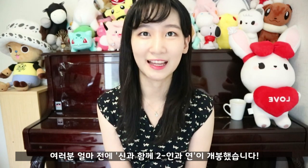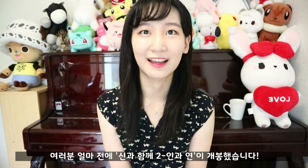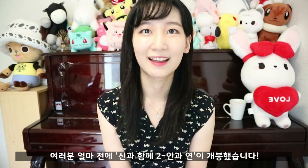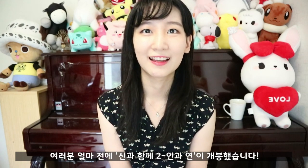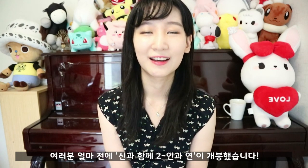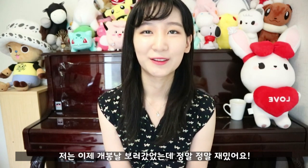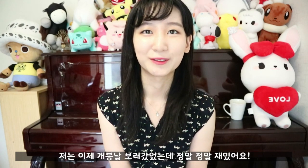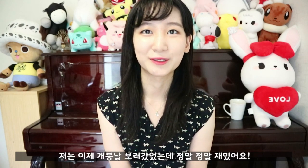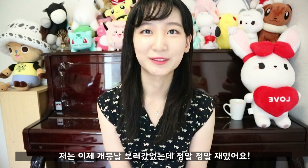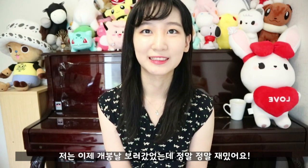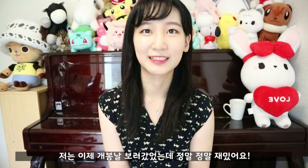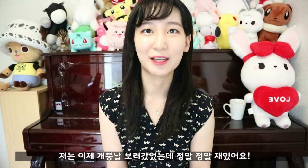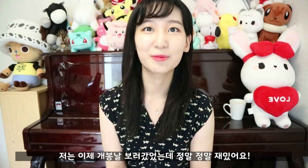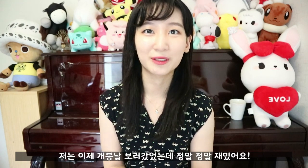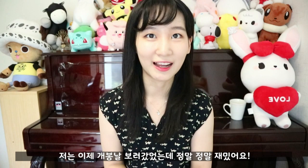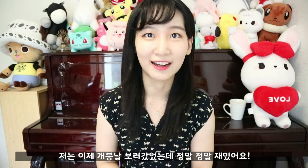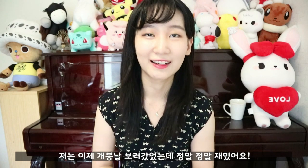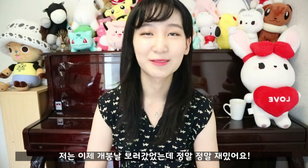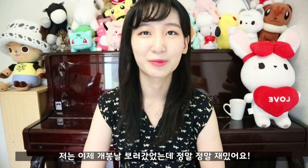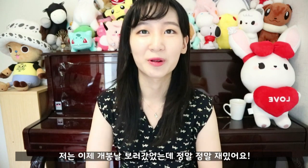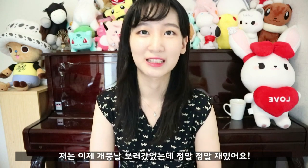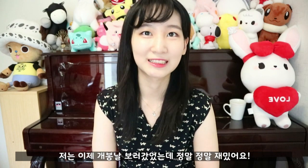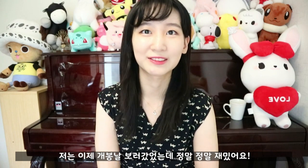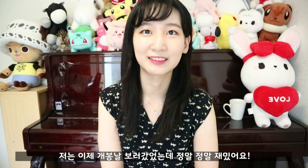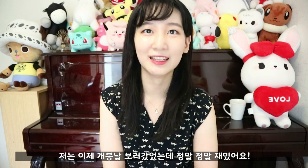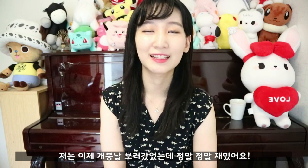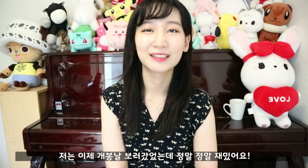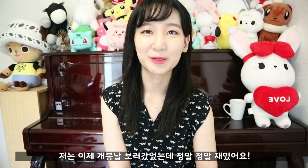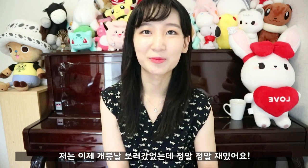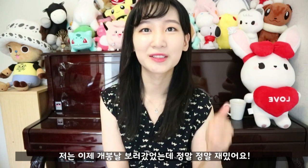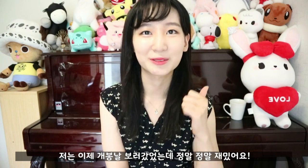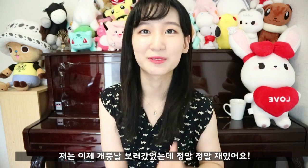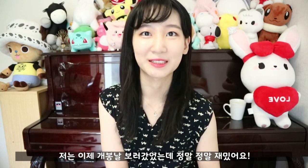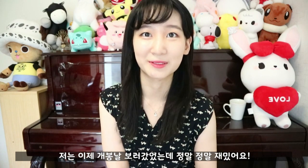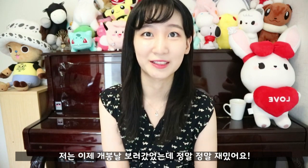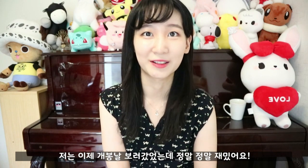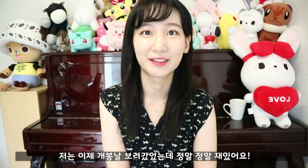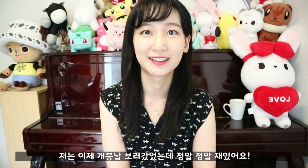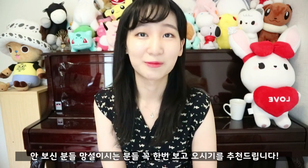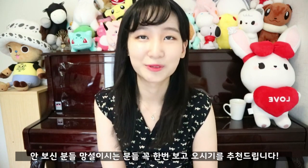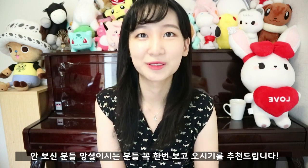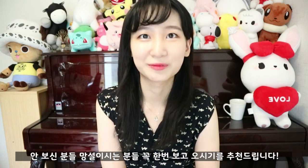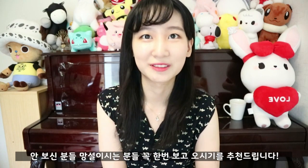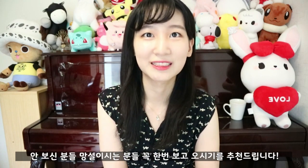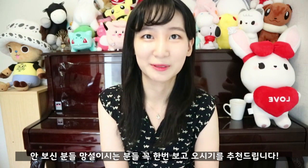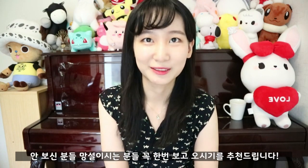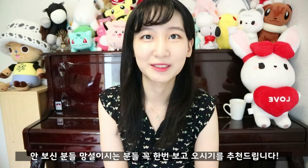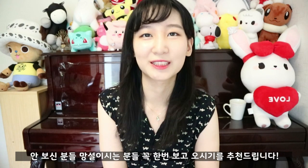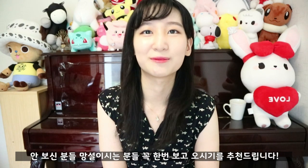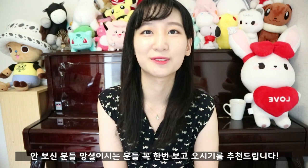개봉했습니다. 저는 이제 개봉 날 보러 갔었는데 정말 정말 재밌어요. 안 보신 분들, 망설이시는